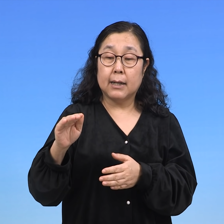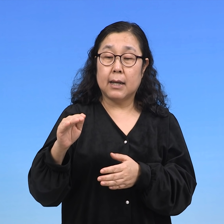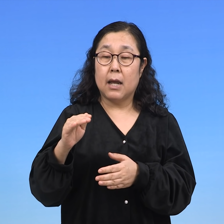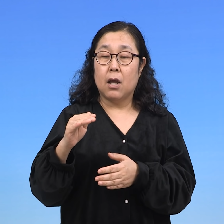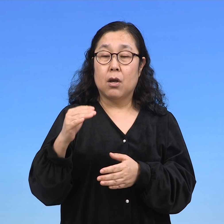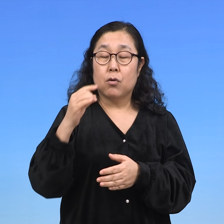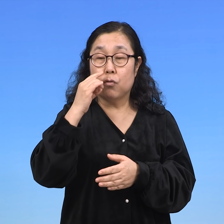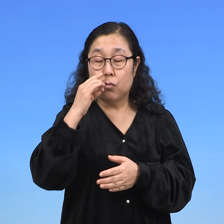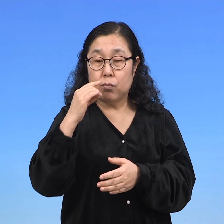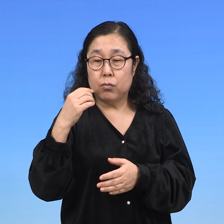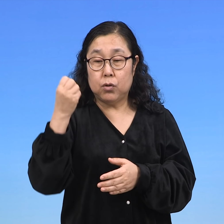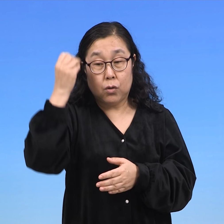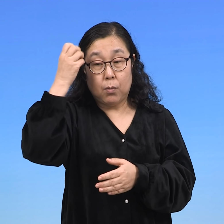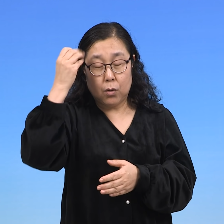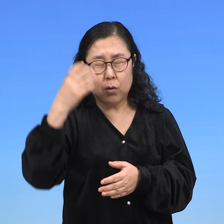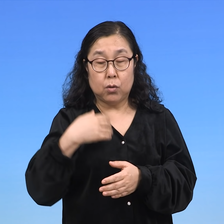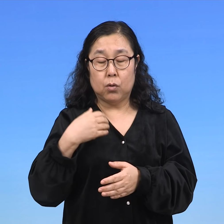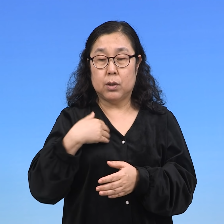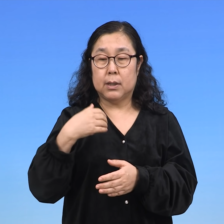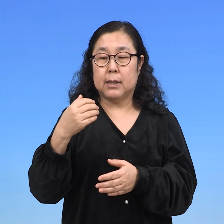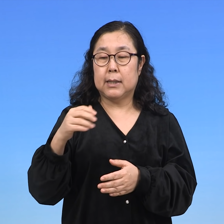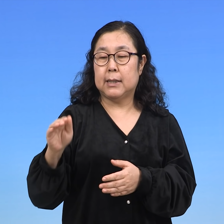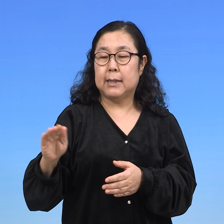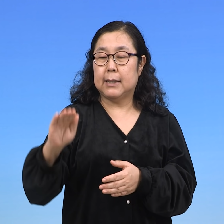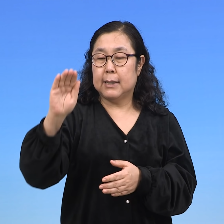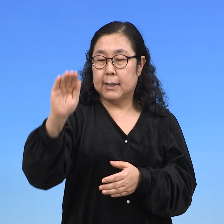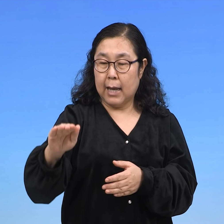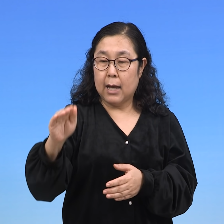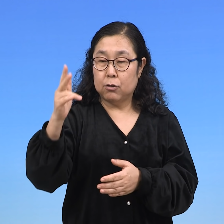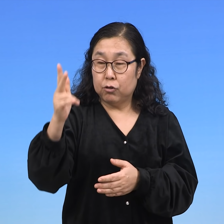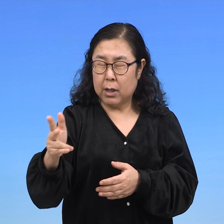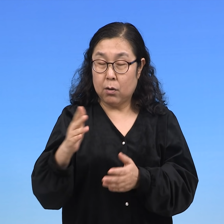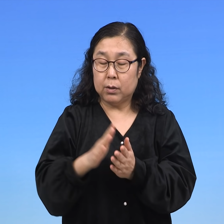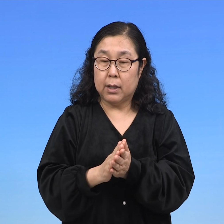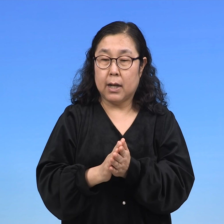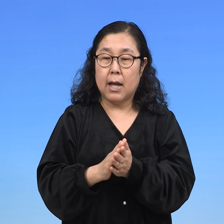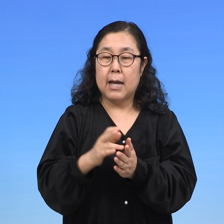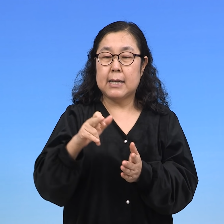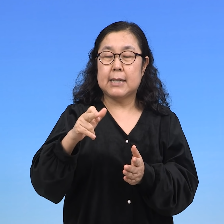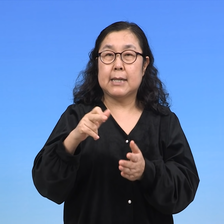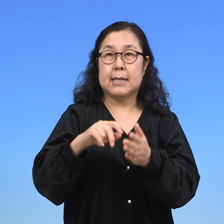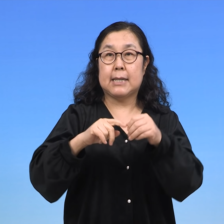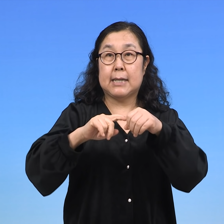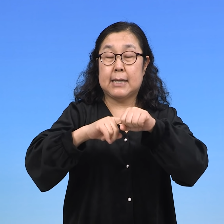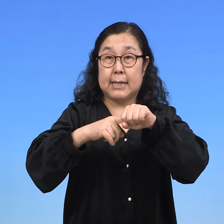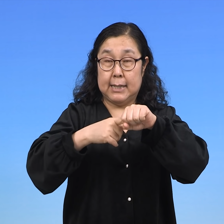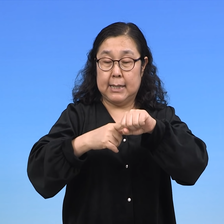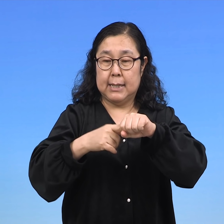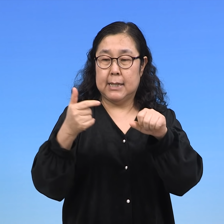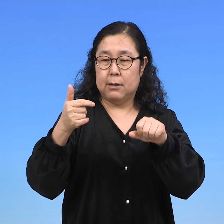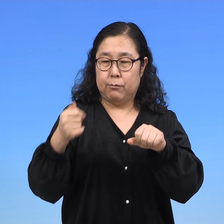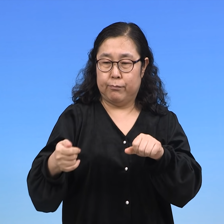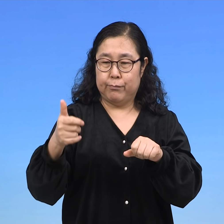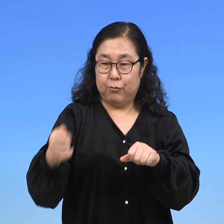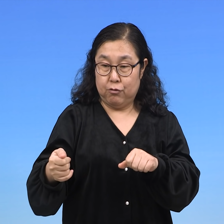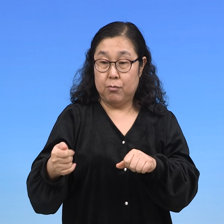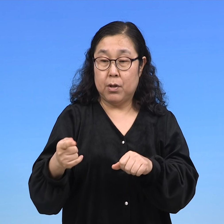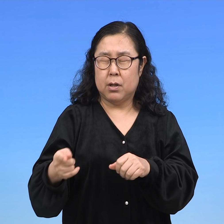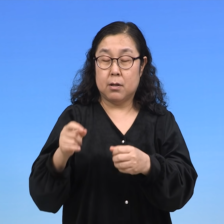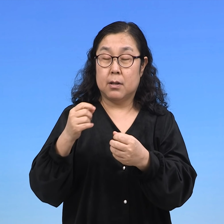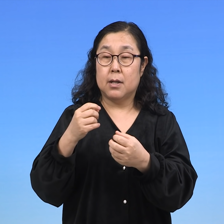하고 있는 차들이 같은 모델이 많다 할지라도 제 이 단추를 누르는데 반응하는 차는 딱 한 대밖에